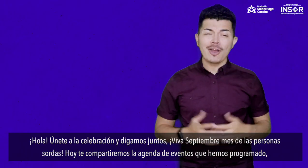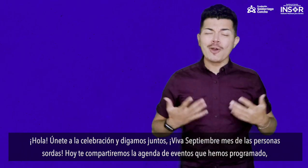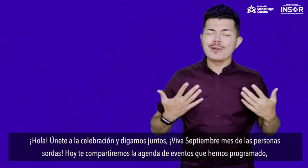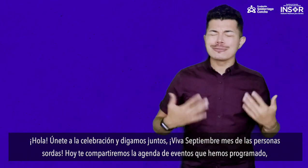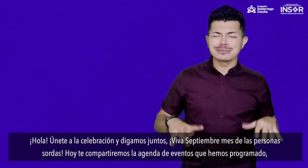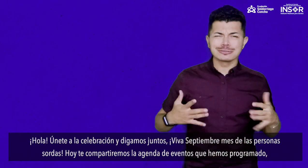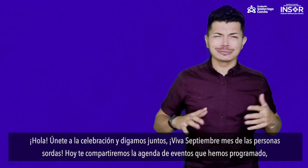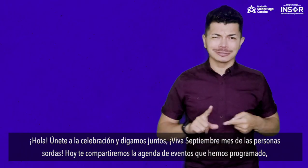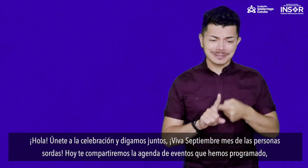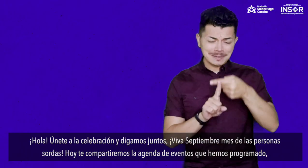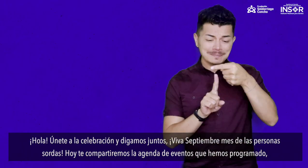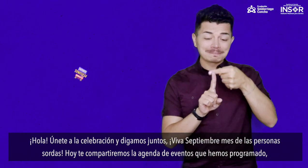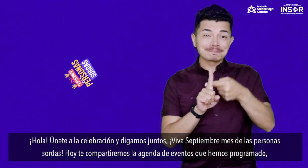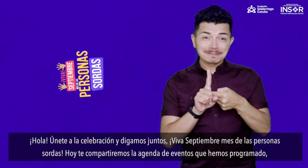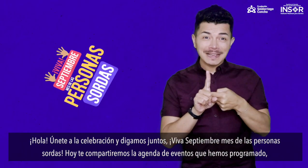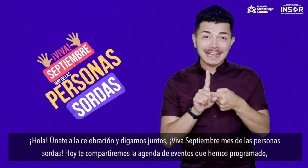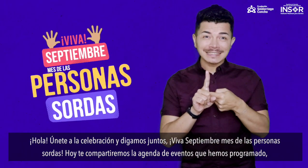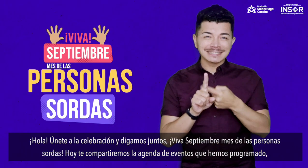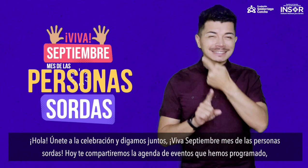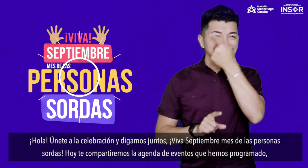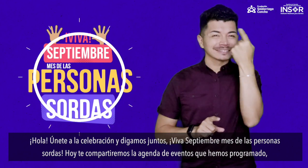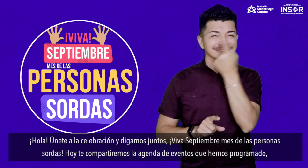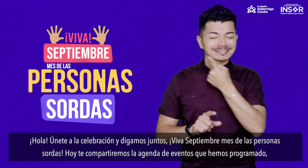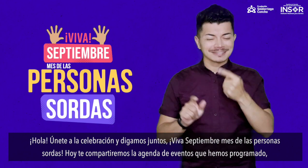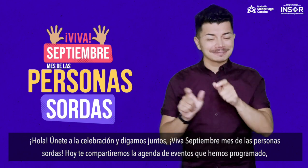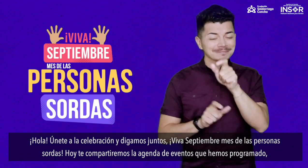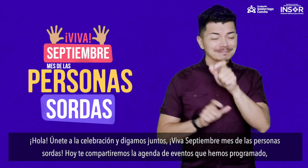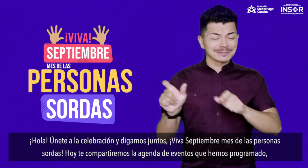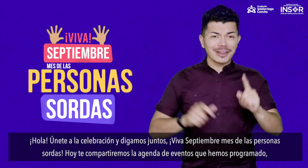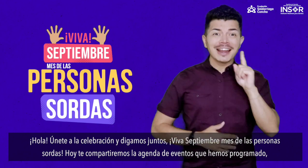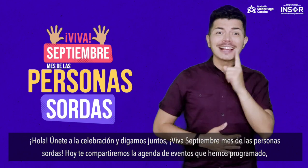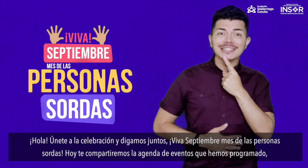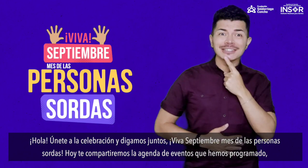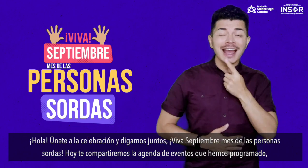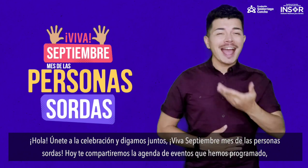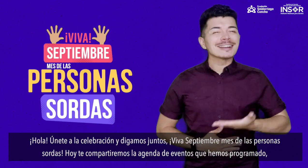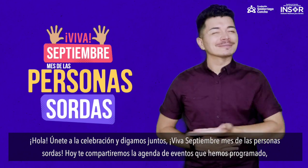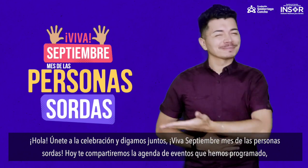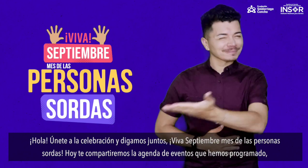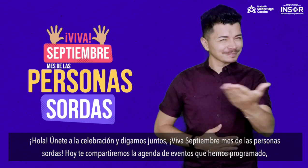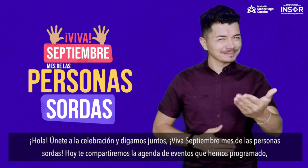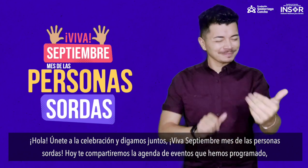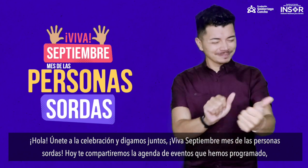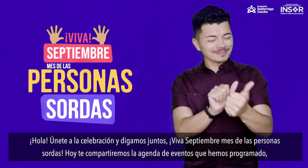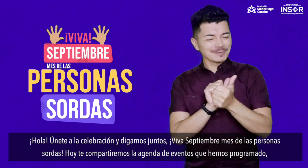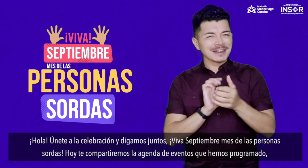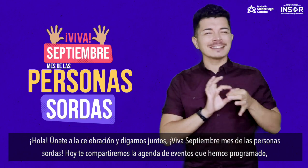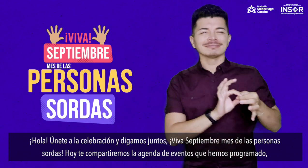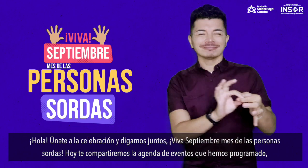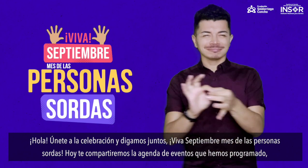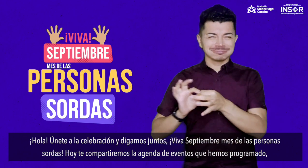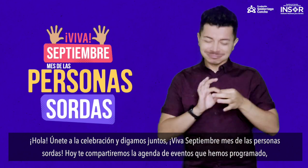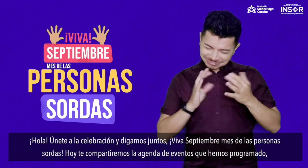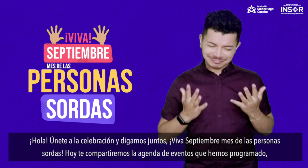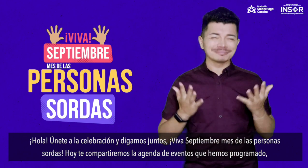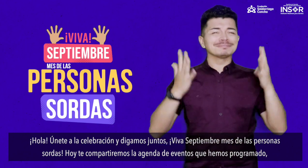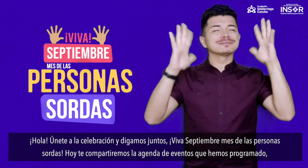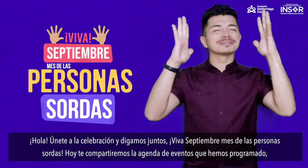Únete a la celebración y digamos juntos: ¡Viva septiembre, mes de las personas sordas!